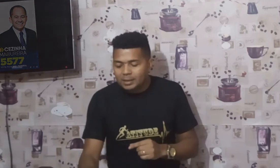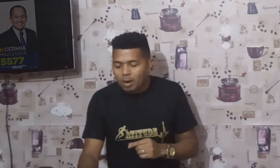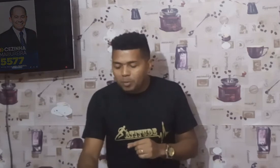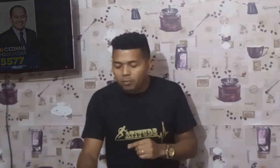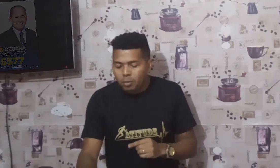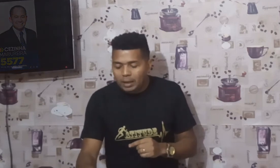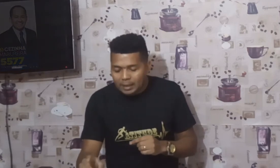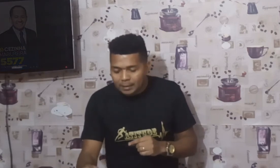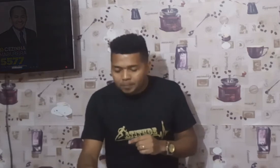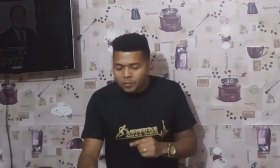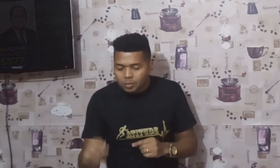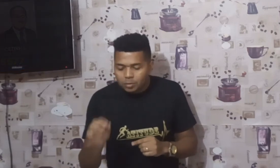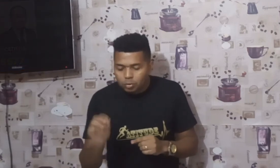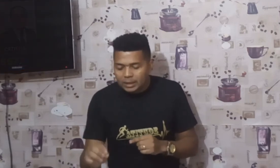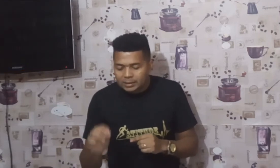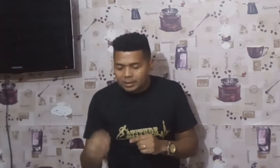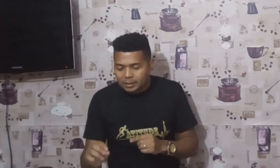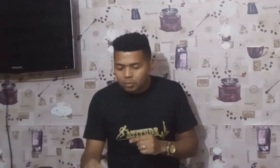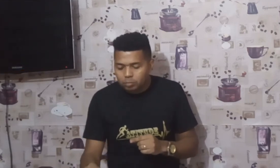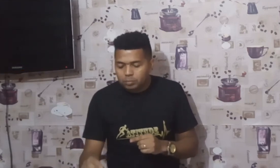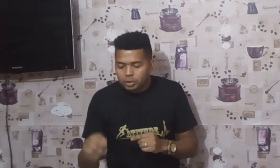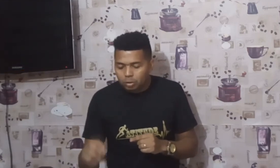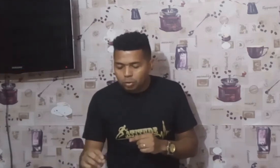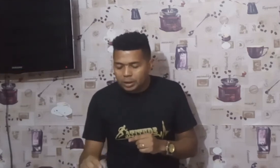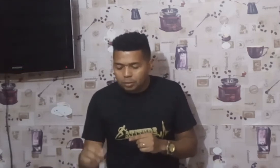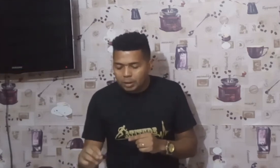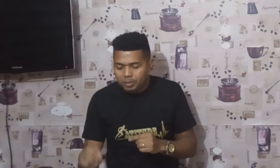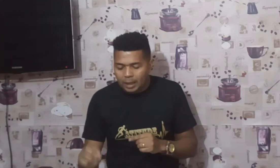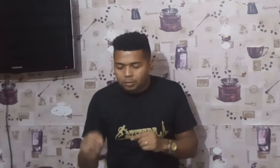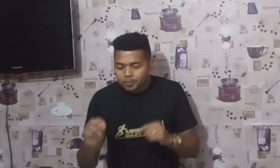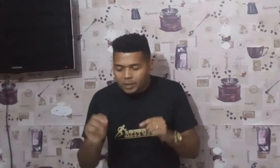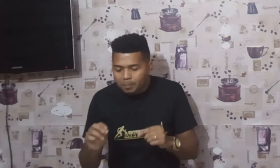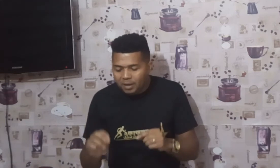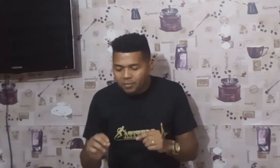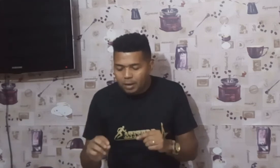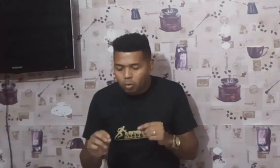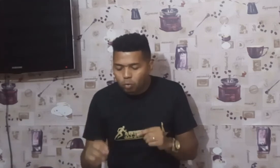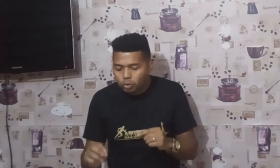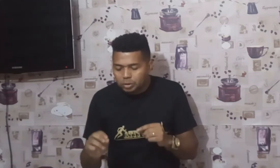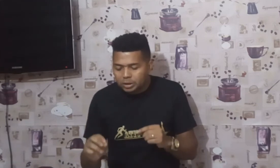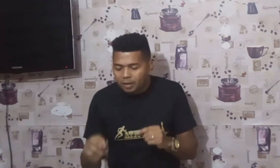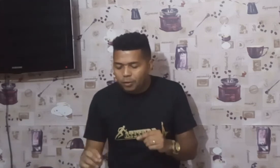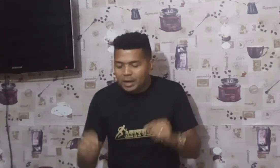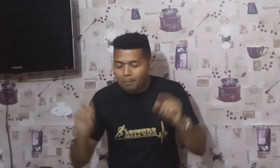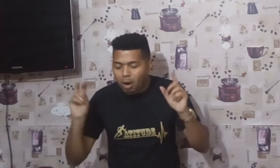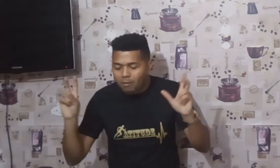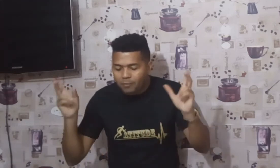Redação aprovou a Lei 231, de autoria do deputado, que prevê o uso de telefonia